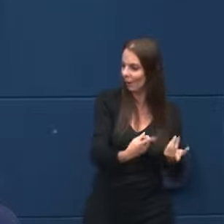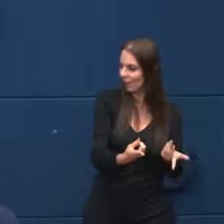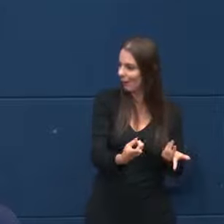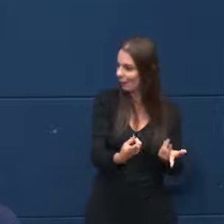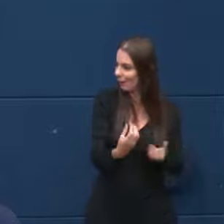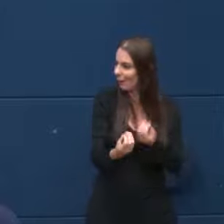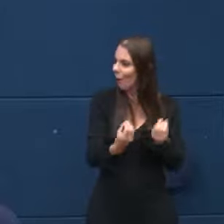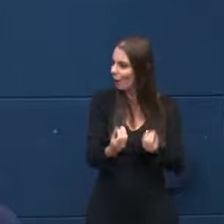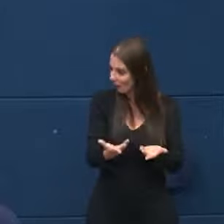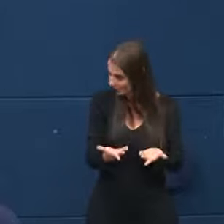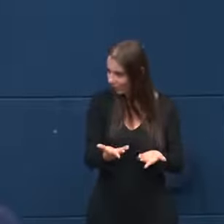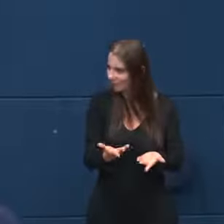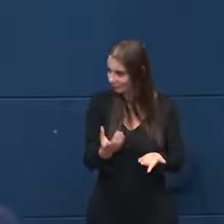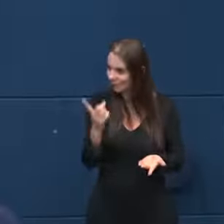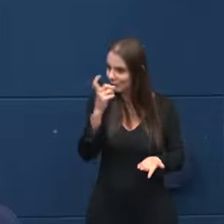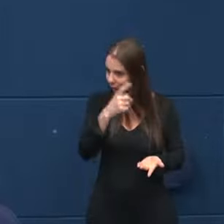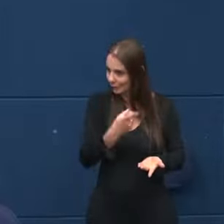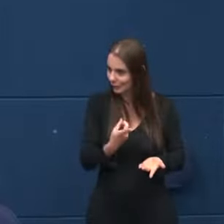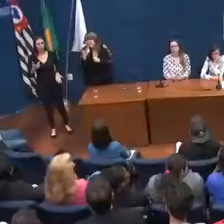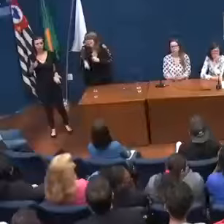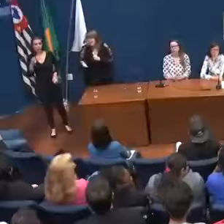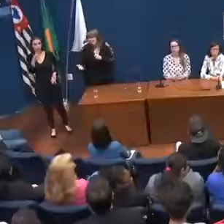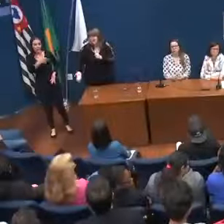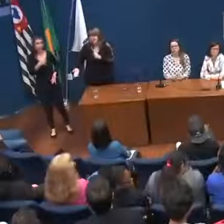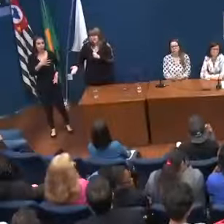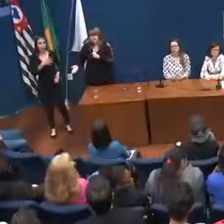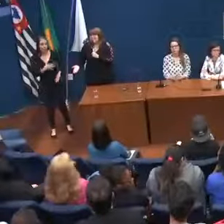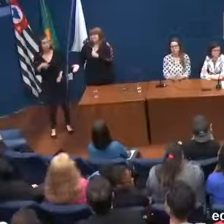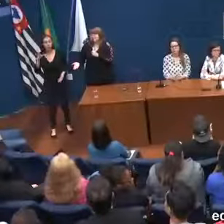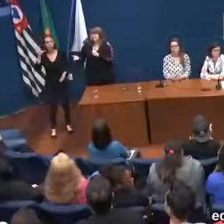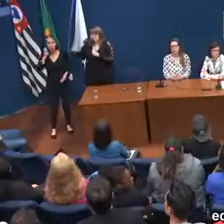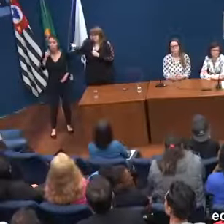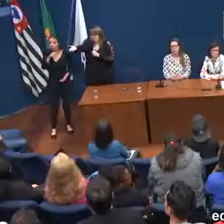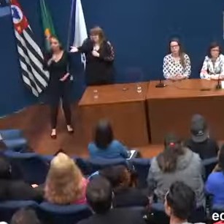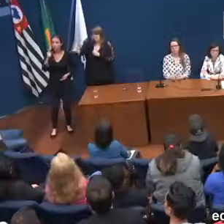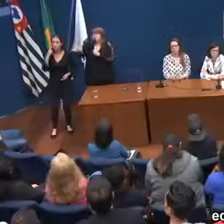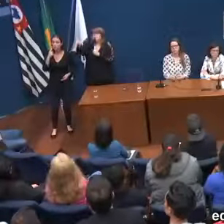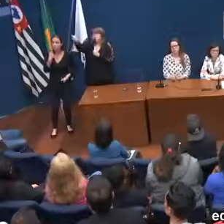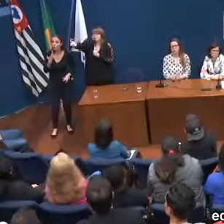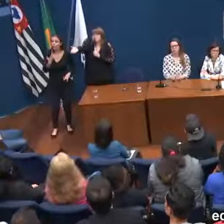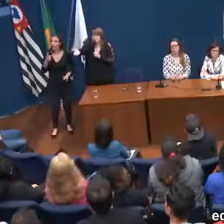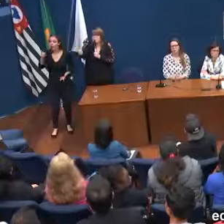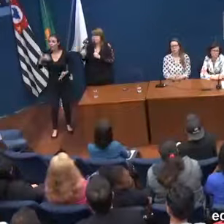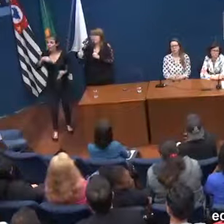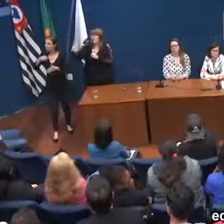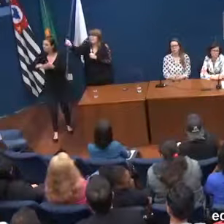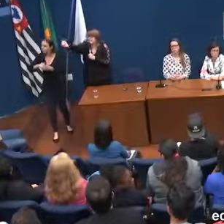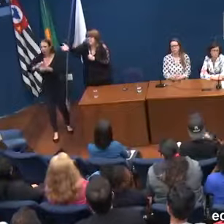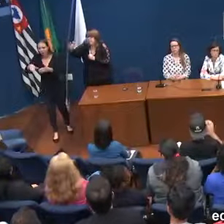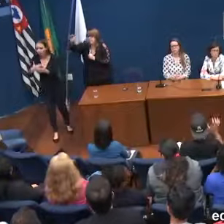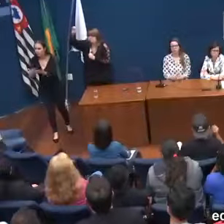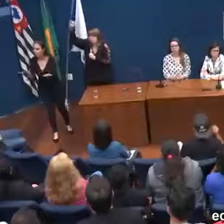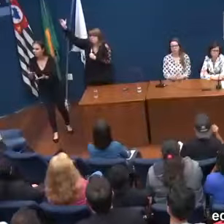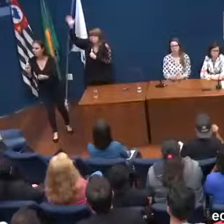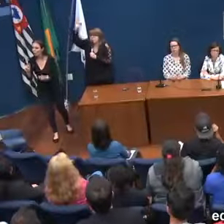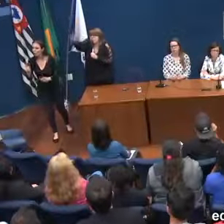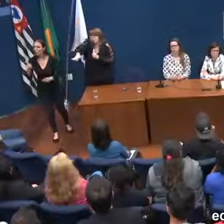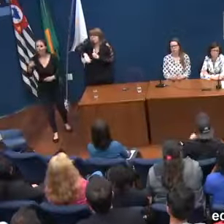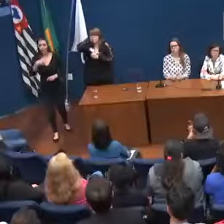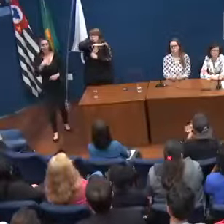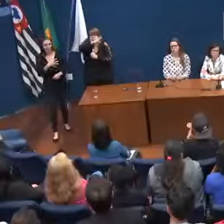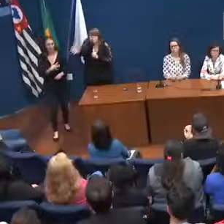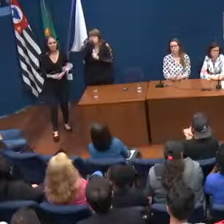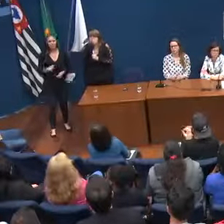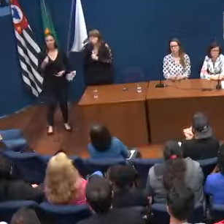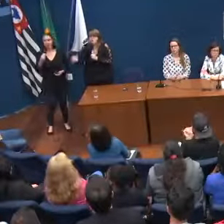partiu a iniciativa, a organização do evento contou com a ajuda da intérprete de Libras Letícia Navero e da